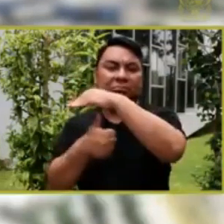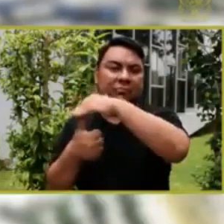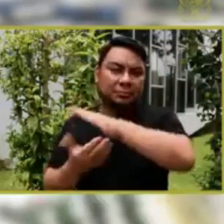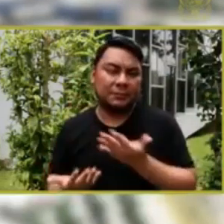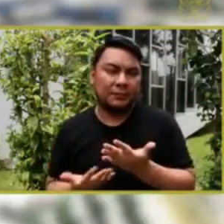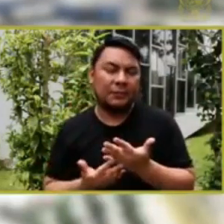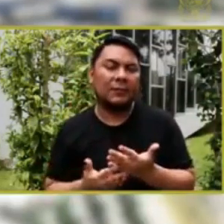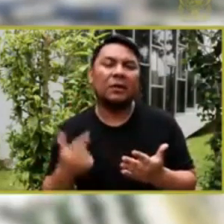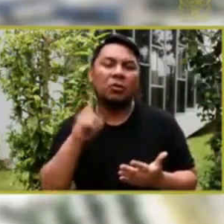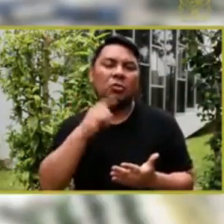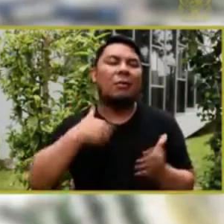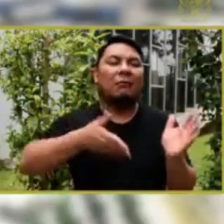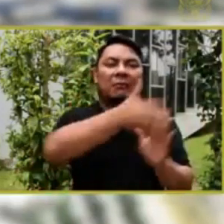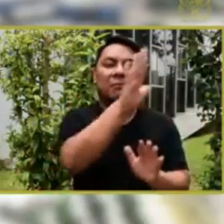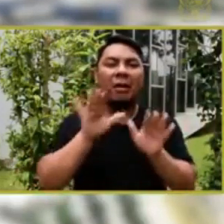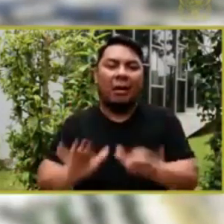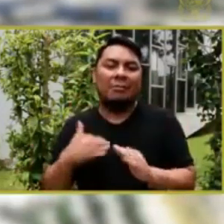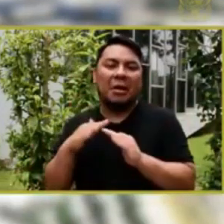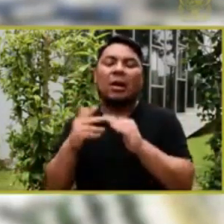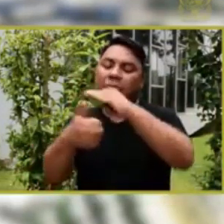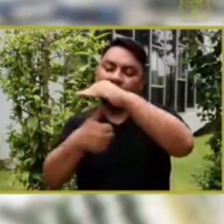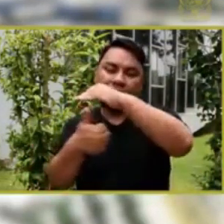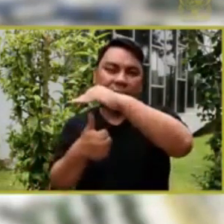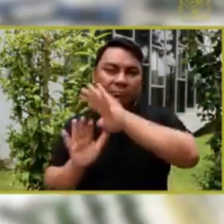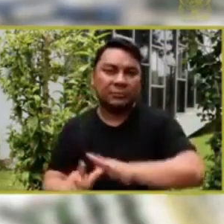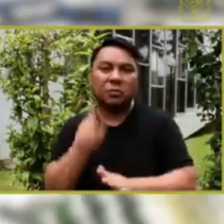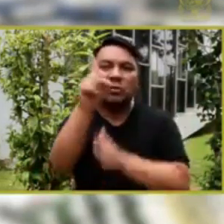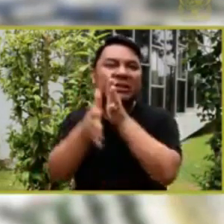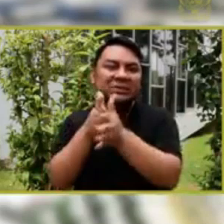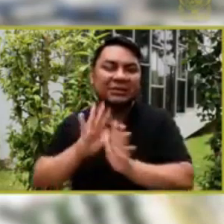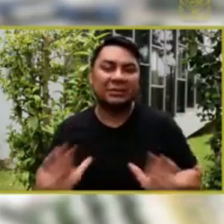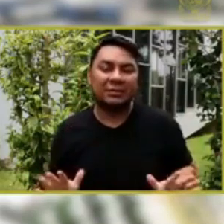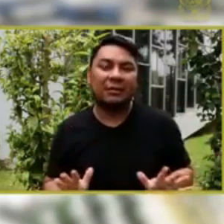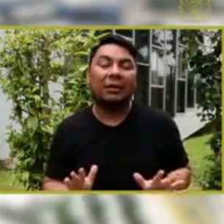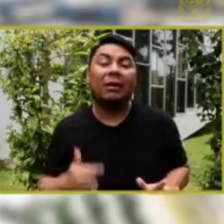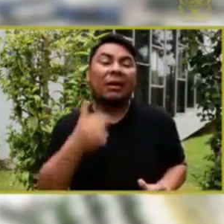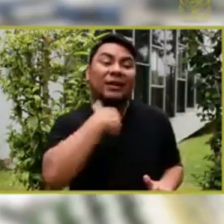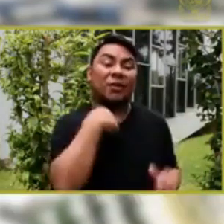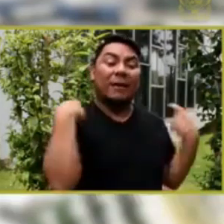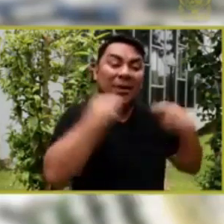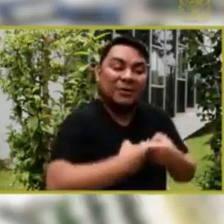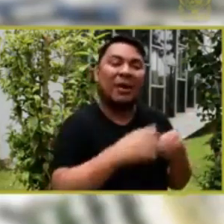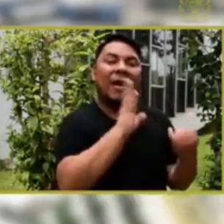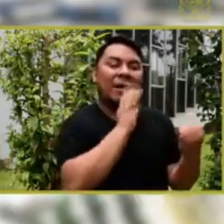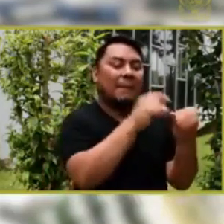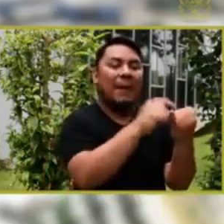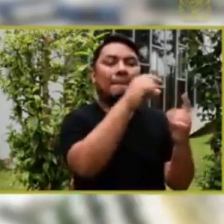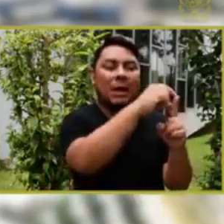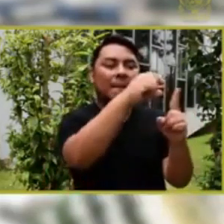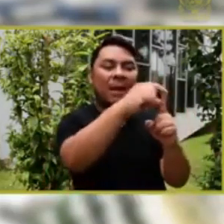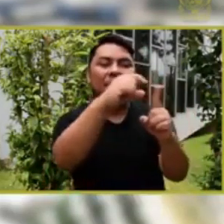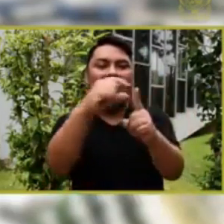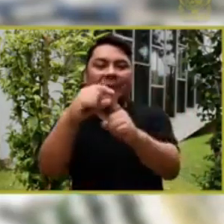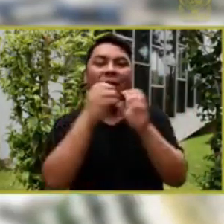¿no? Esto es, yo no he salido de mi casa, permanecí en mi casa, ¿no? Entonces, mientras yo utilizo más de una